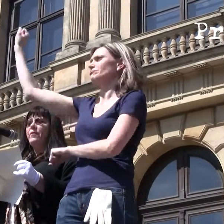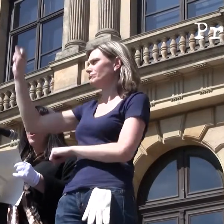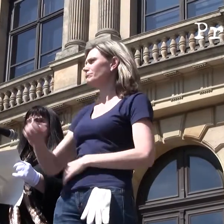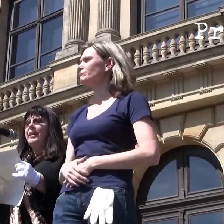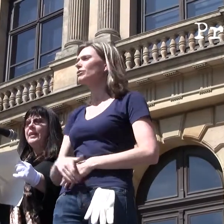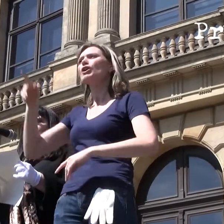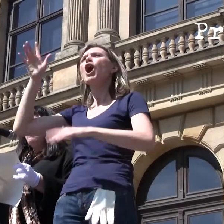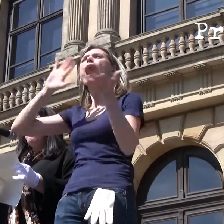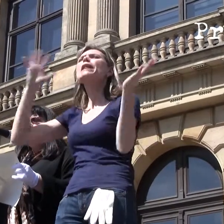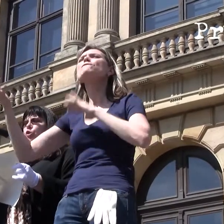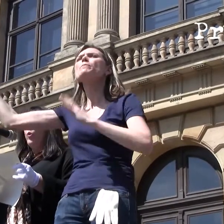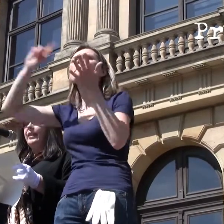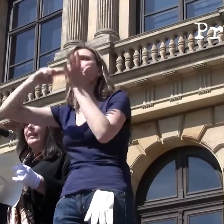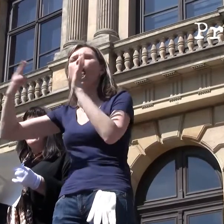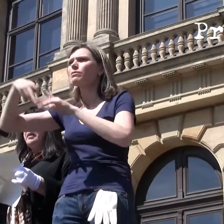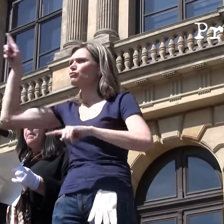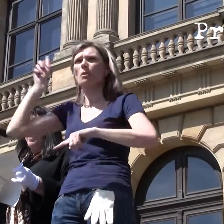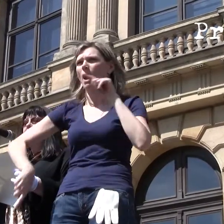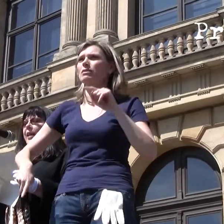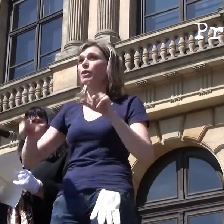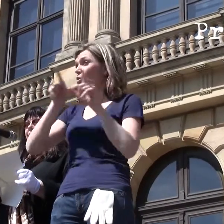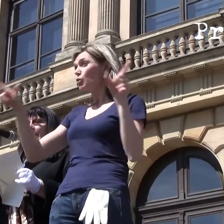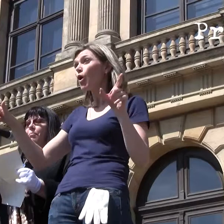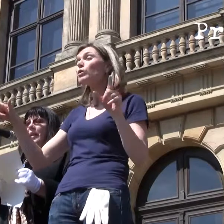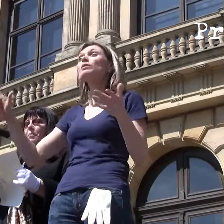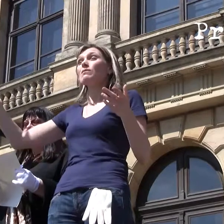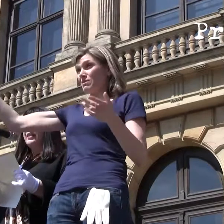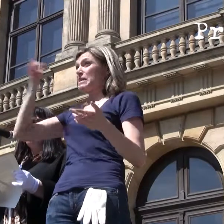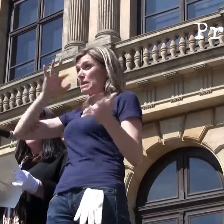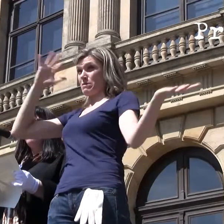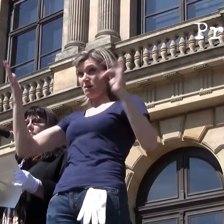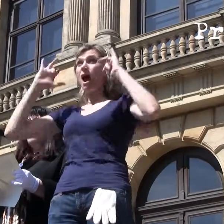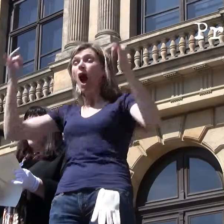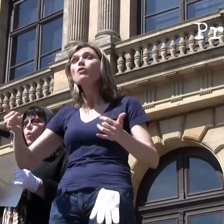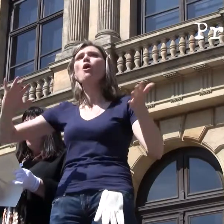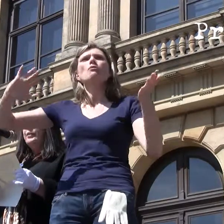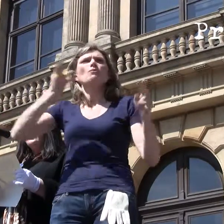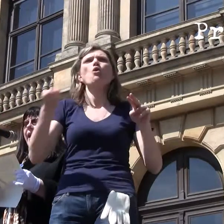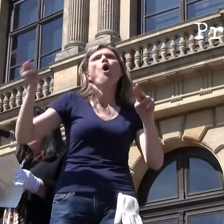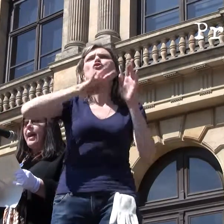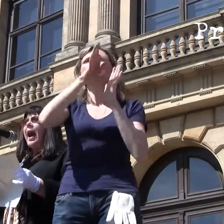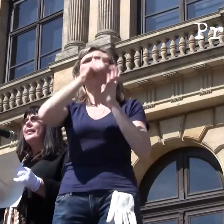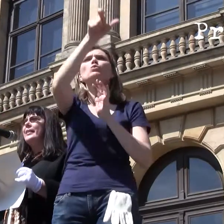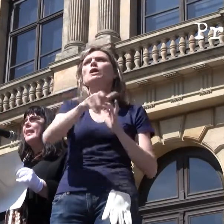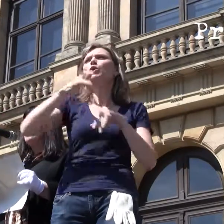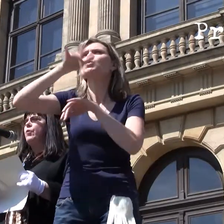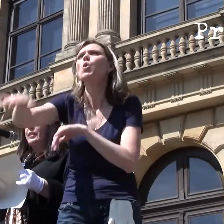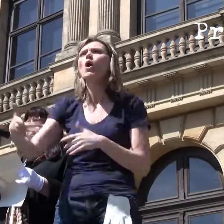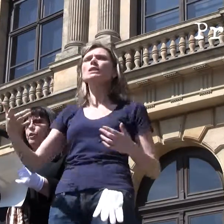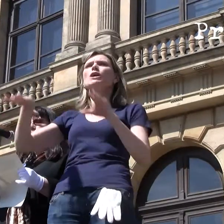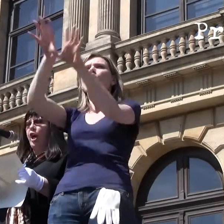Špatné reformy by poškodily mladé rodiny s malými dětmi, důchodce a lidi